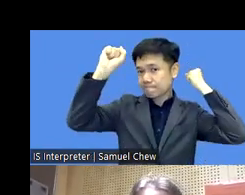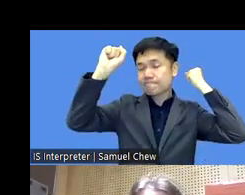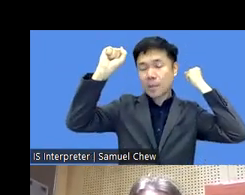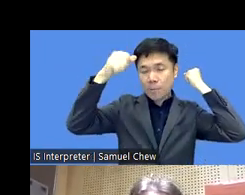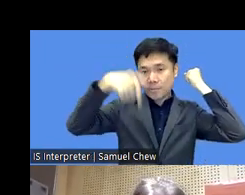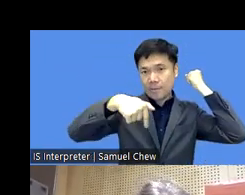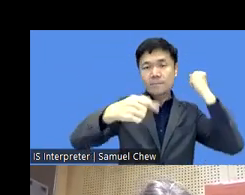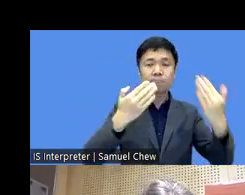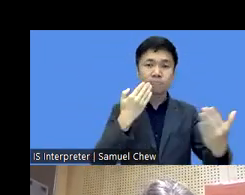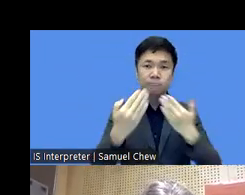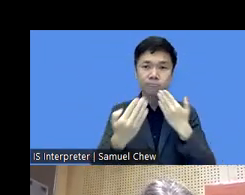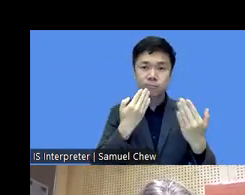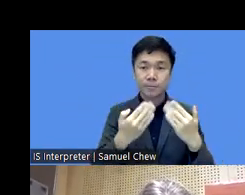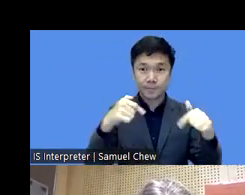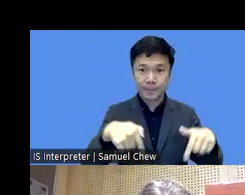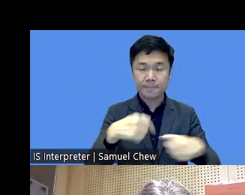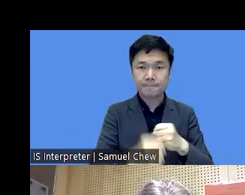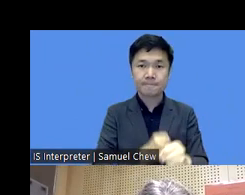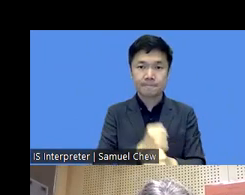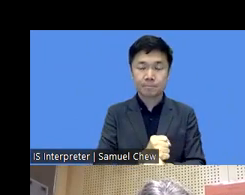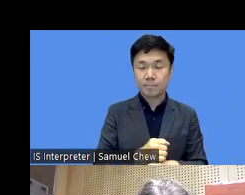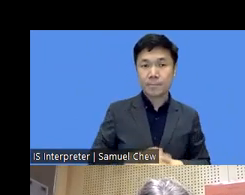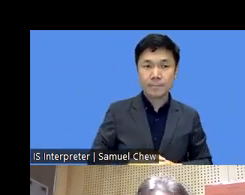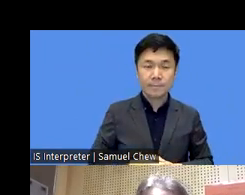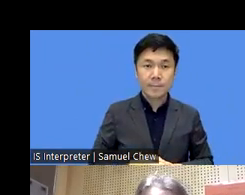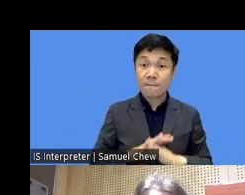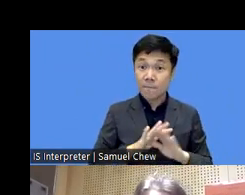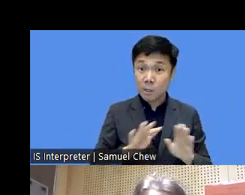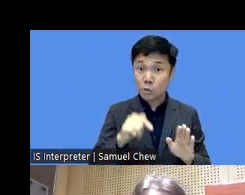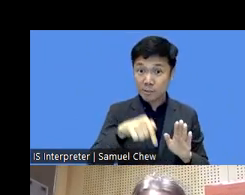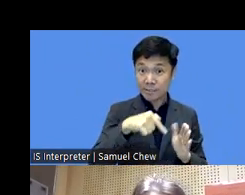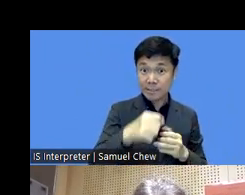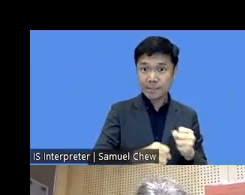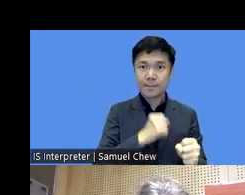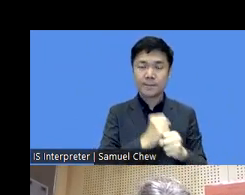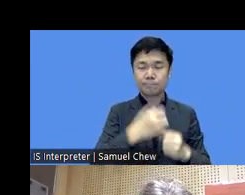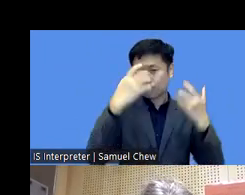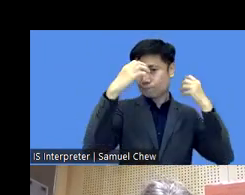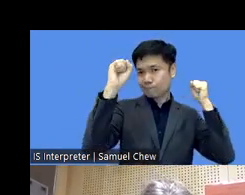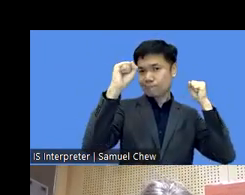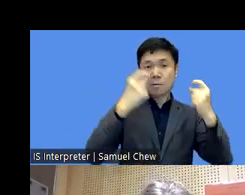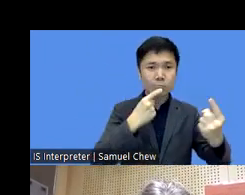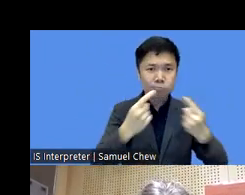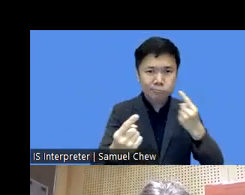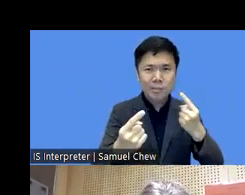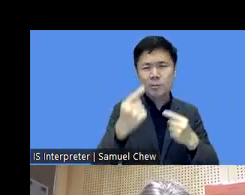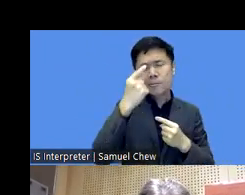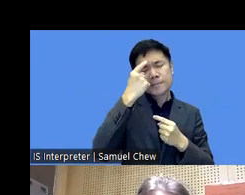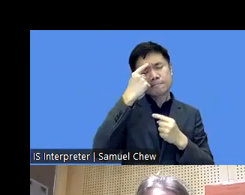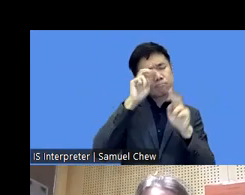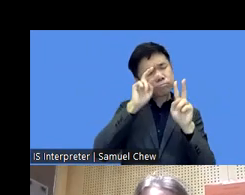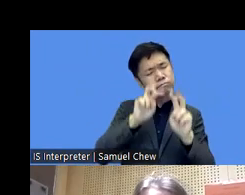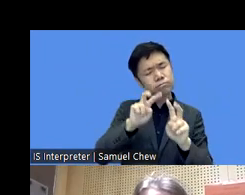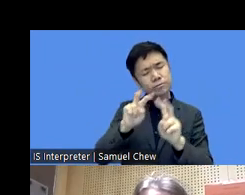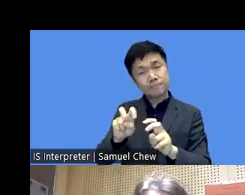So the intention of the high-level officials meeting is to take stock of pledges and also to see what